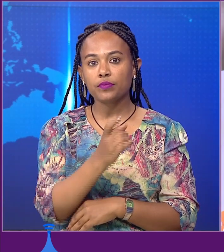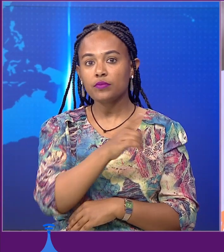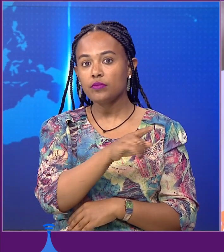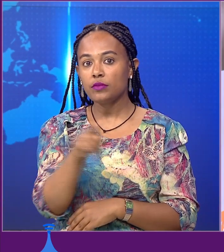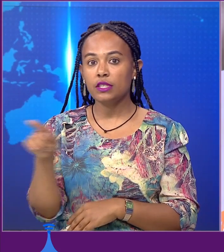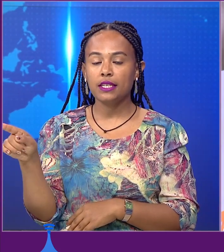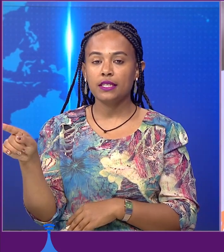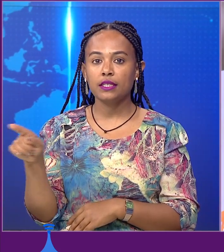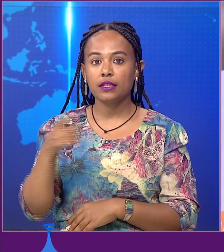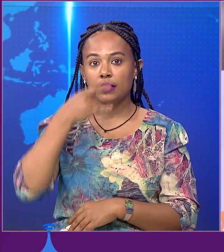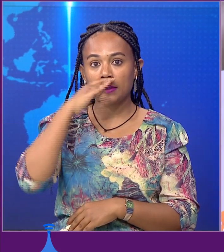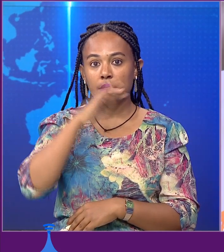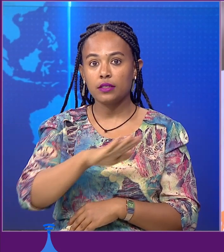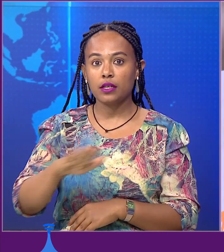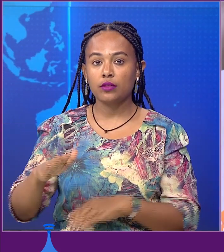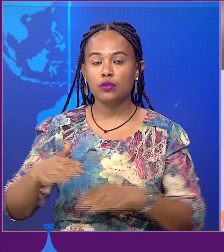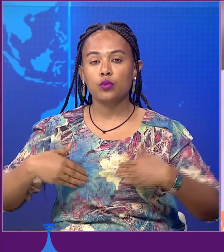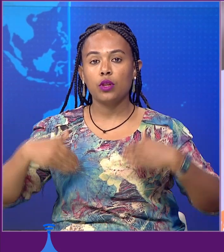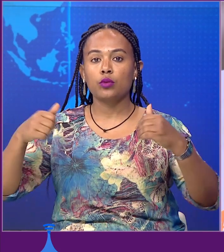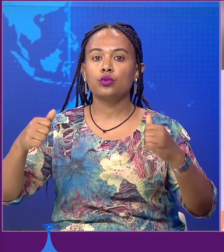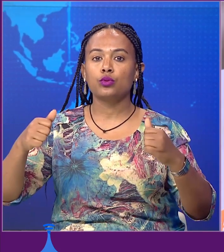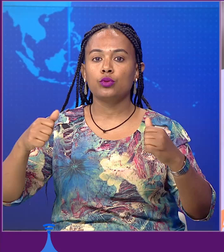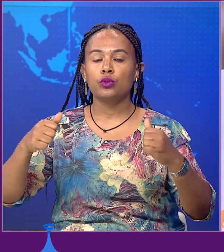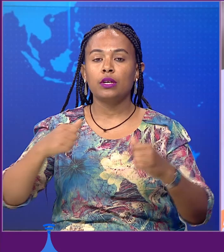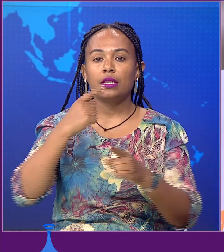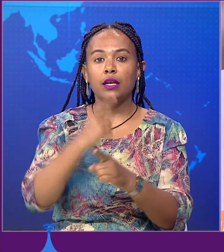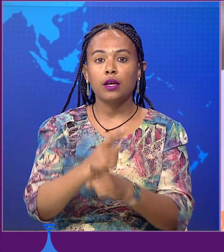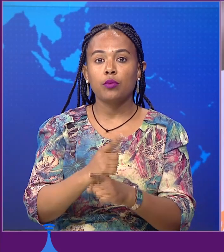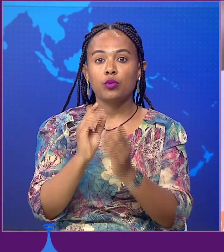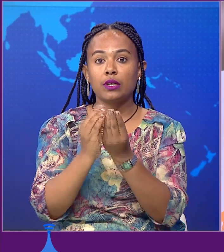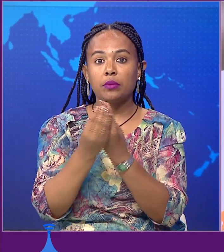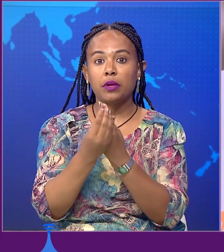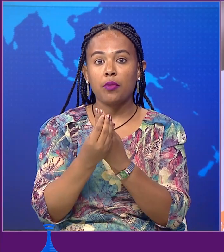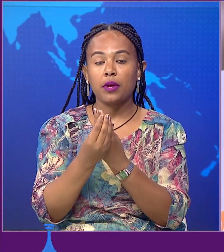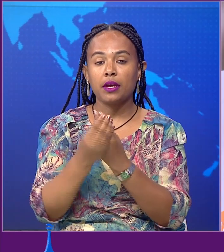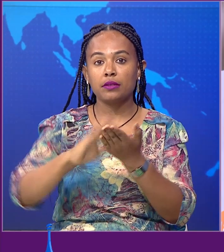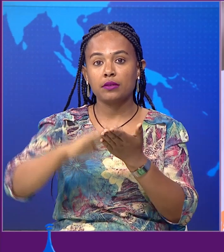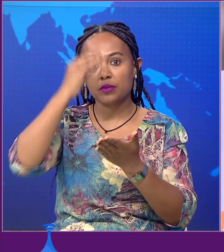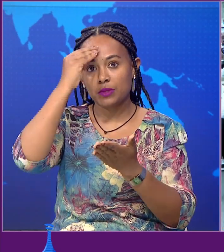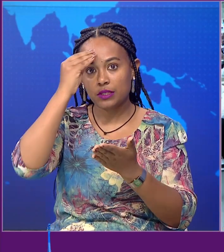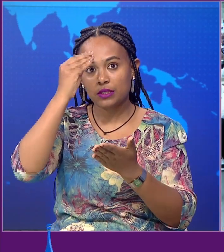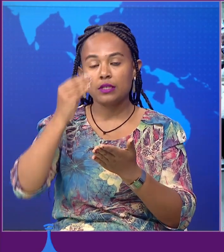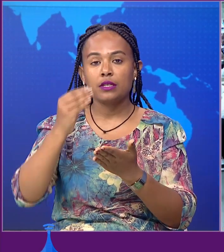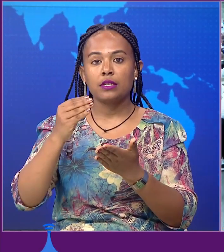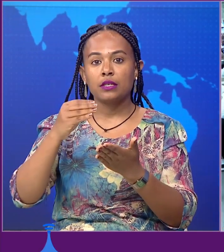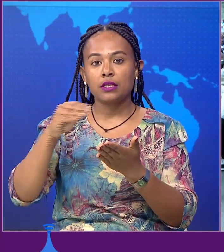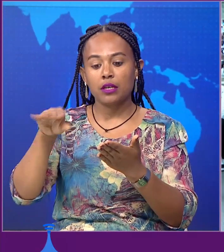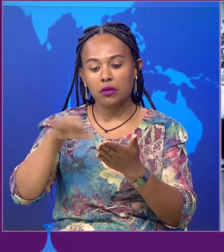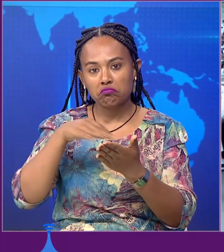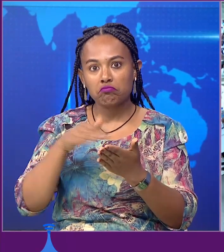እነዚህ ህፃናትና ወጣቶች ተገቢውን እንክብካቤ፣ ትምህርትና የጤና